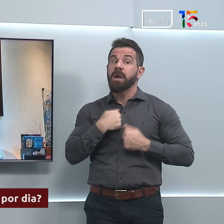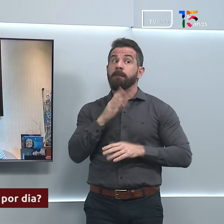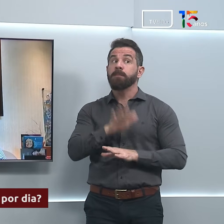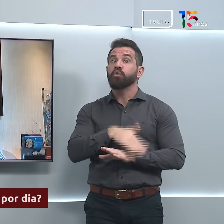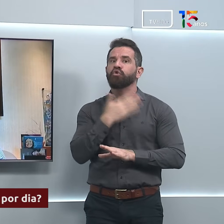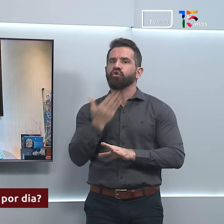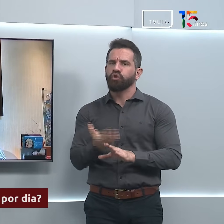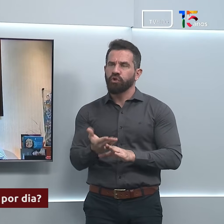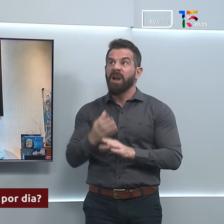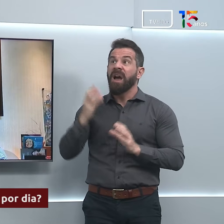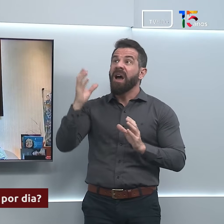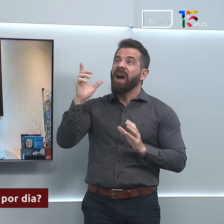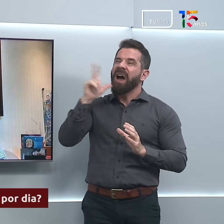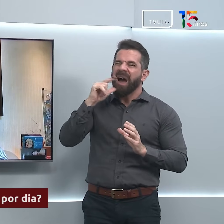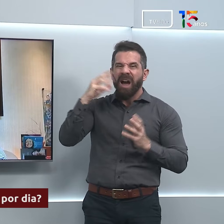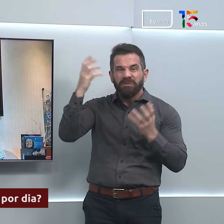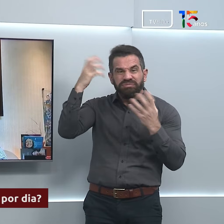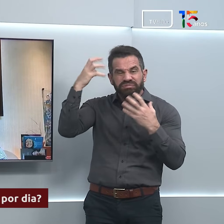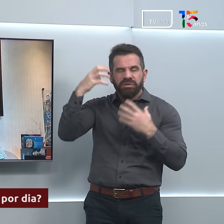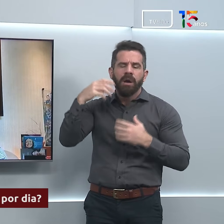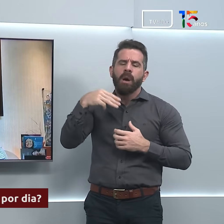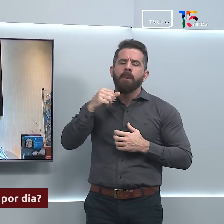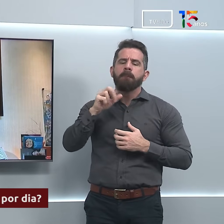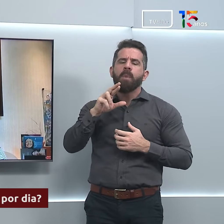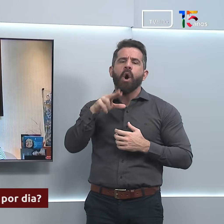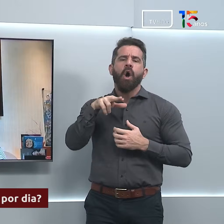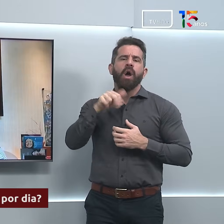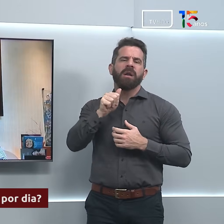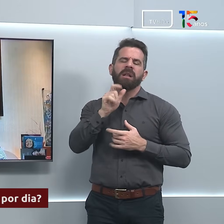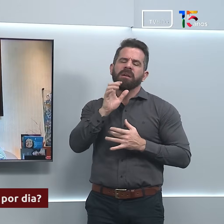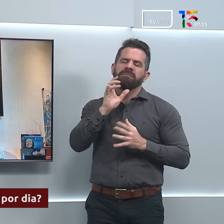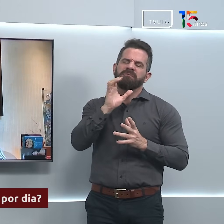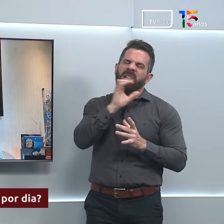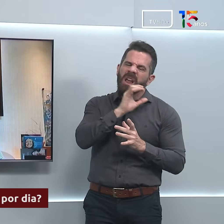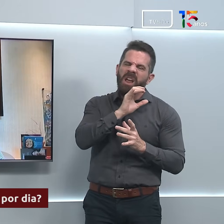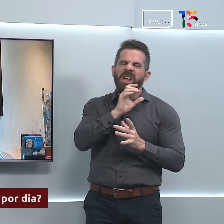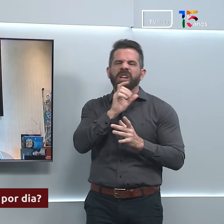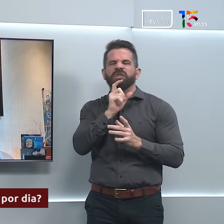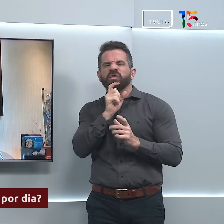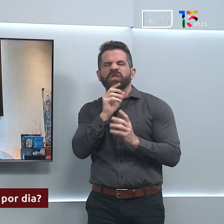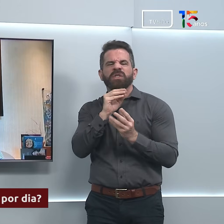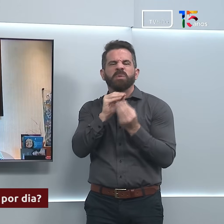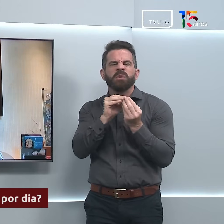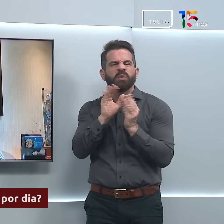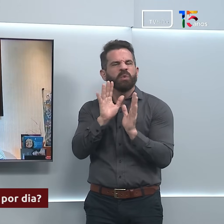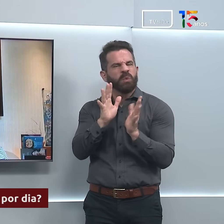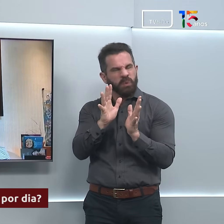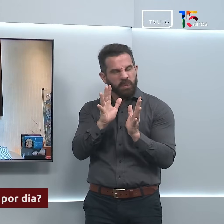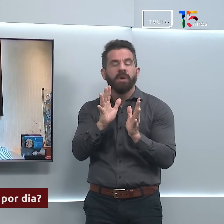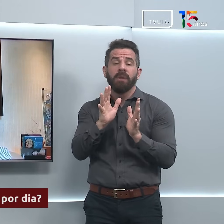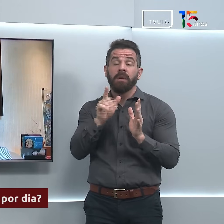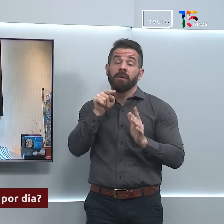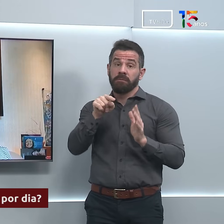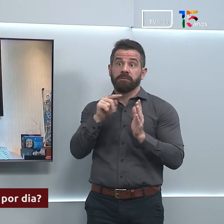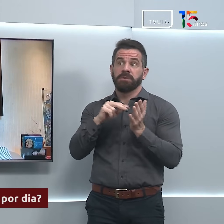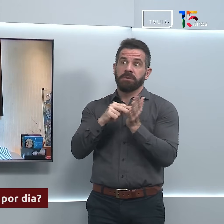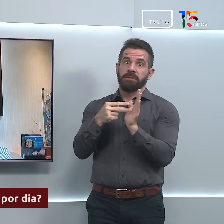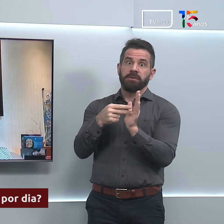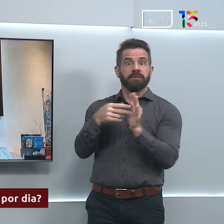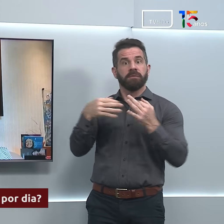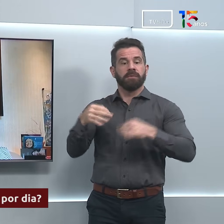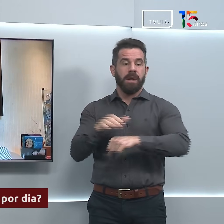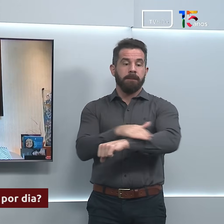água morna, evitando esses excessos. Isso é garantia de que a pele vai sim